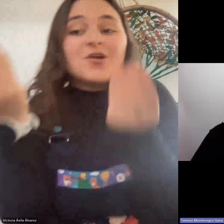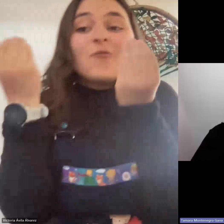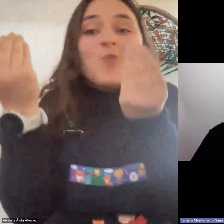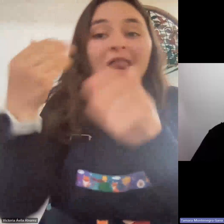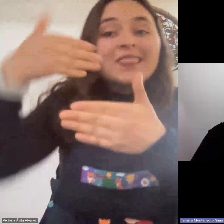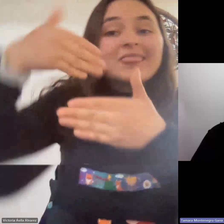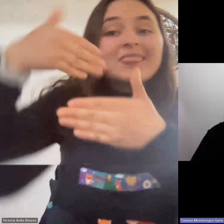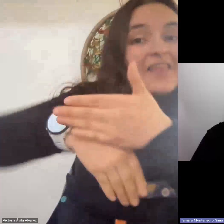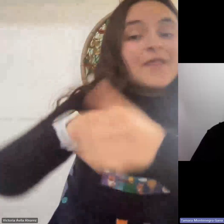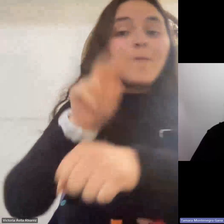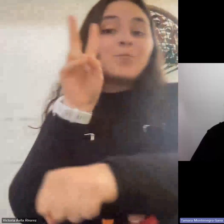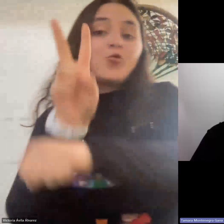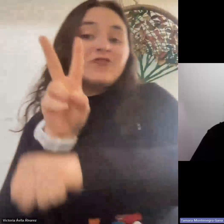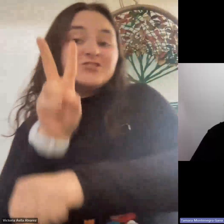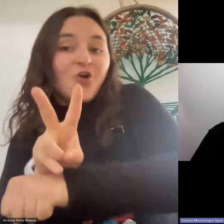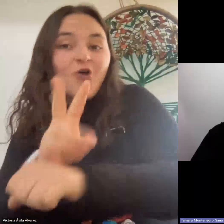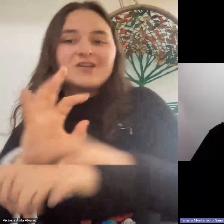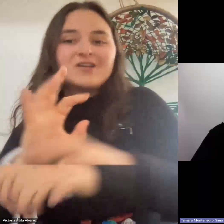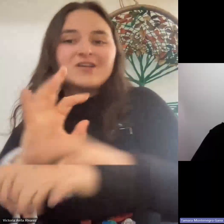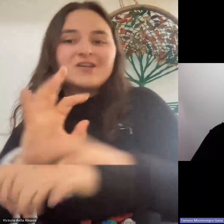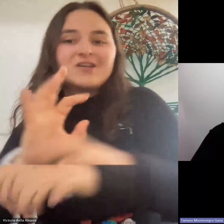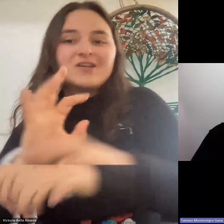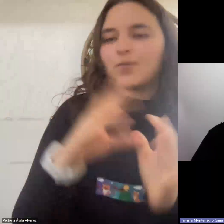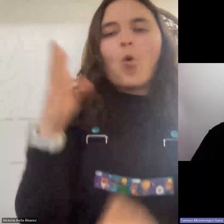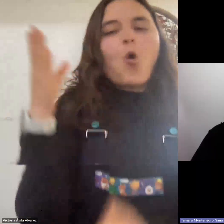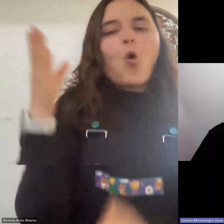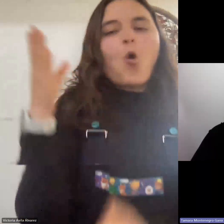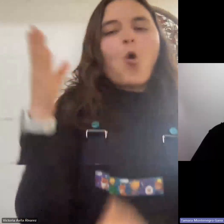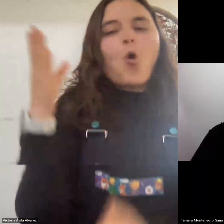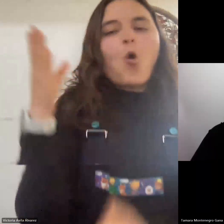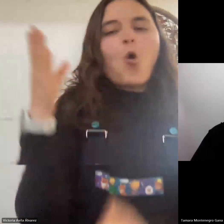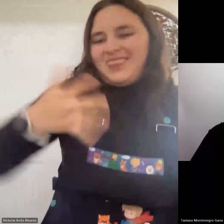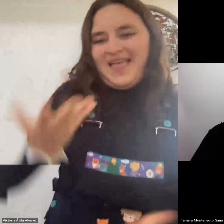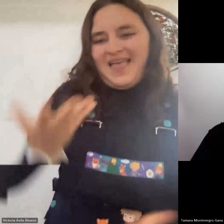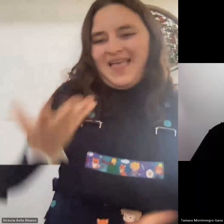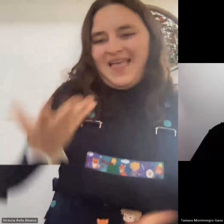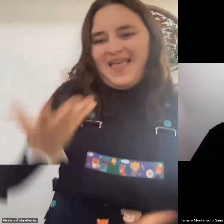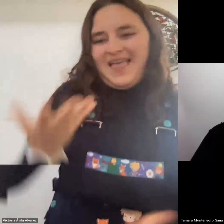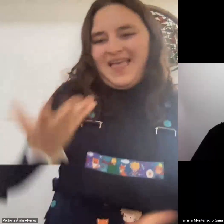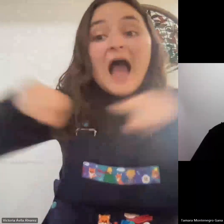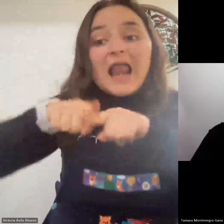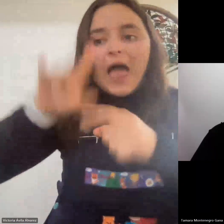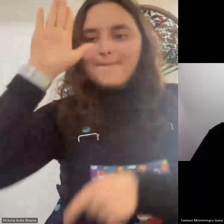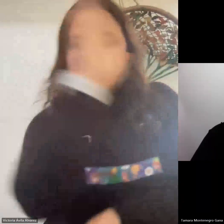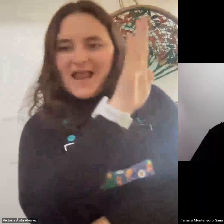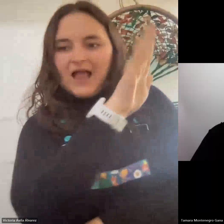de Lola, ¿cómo estás? Buenos días, buenas tardes, profesor.